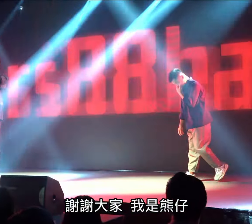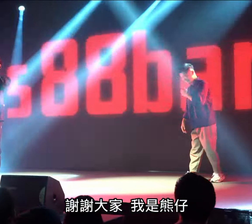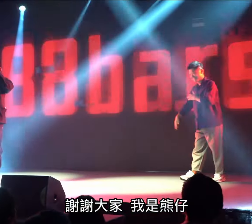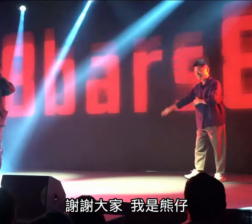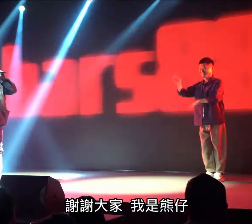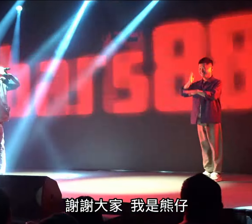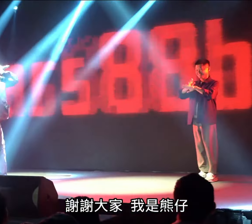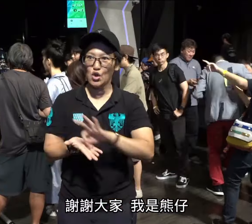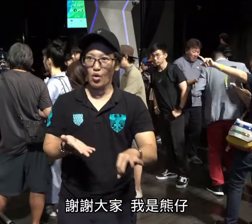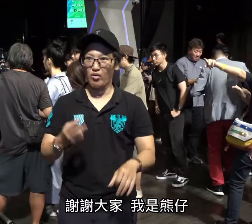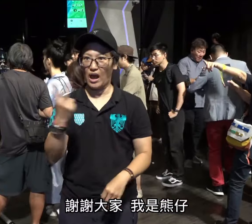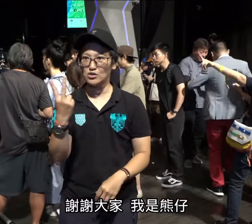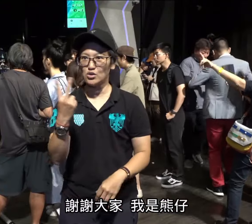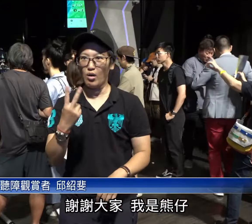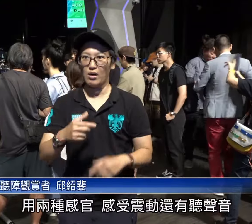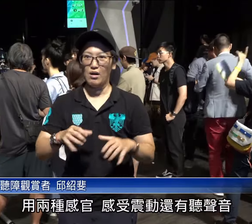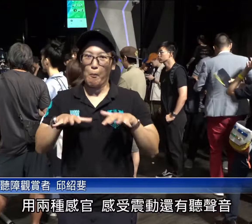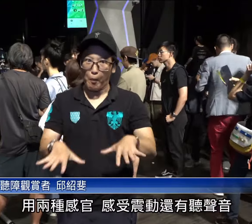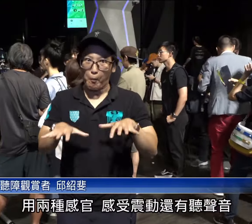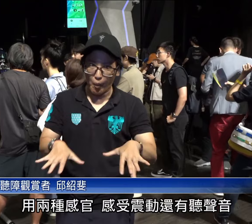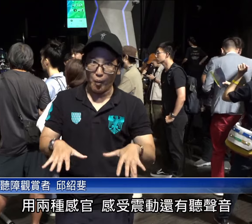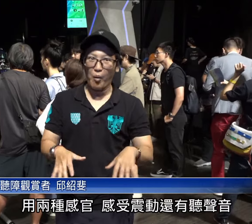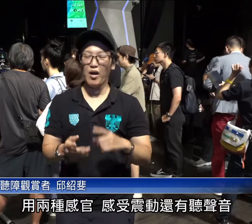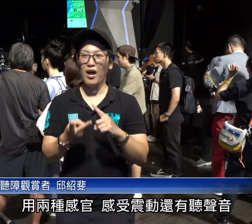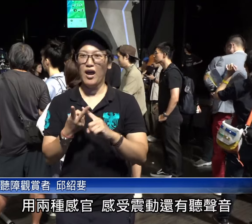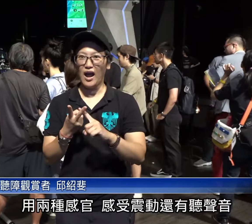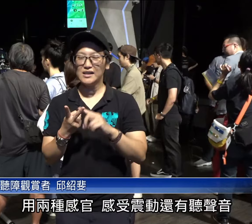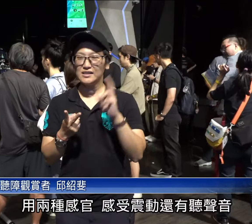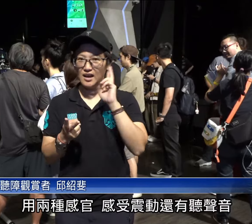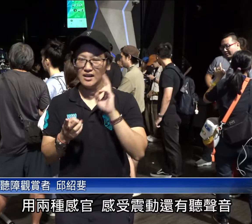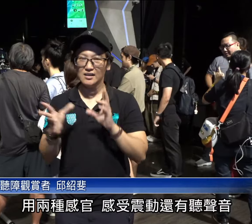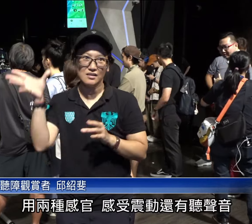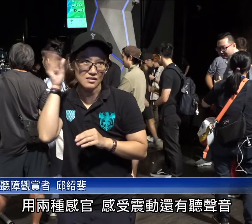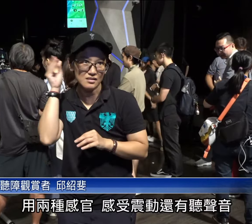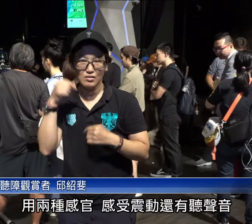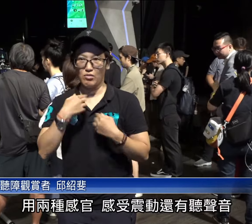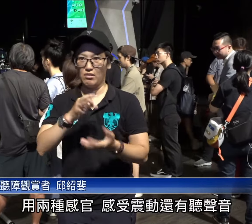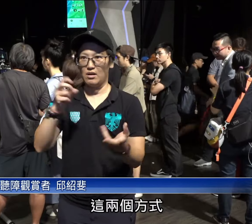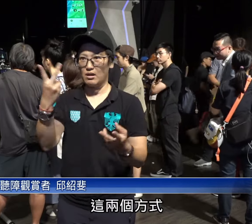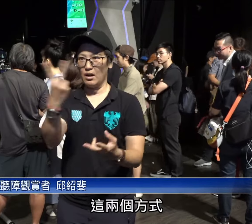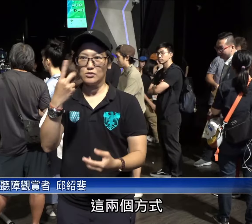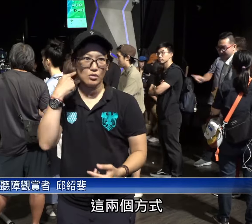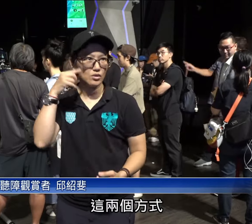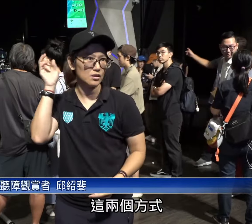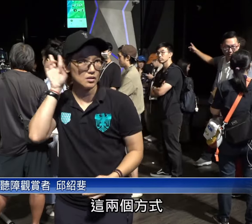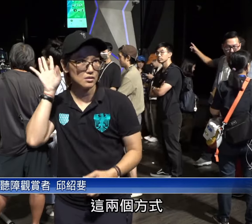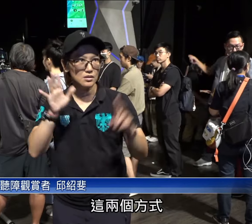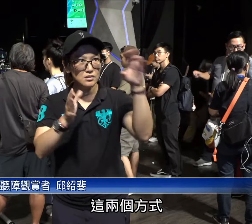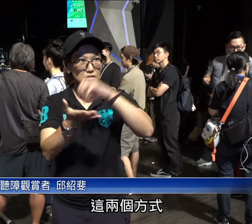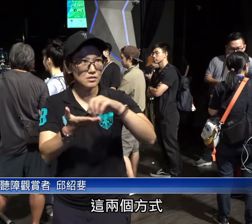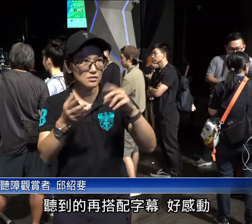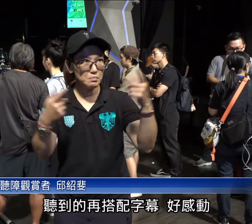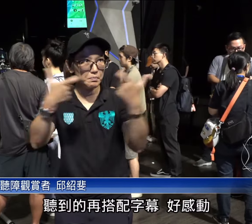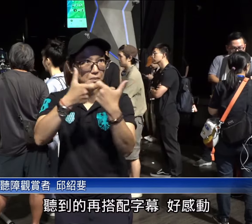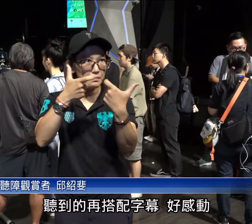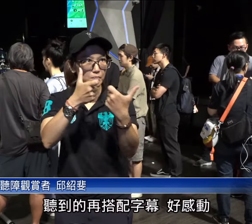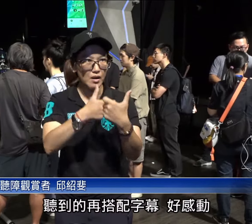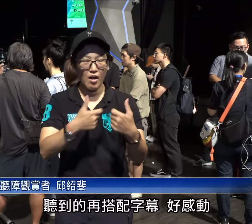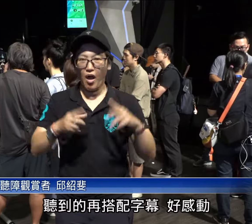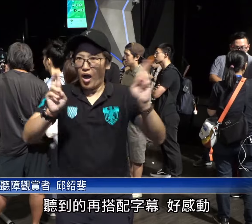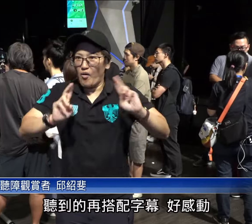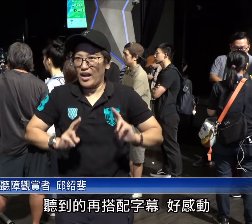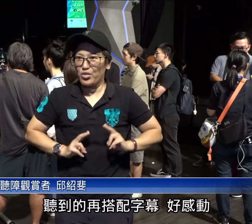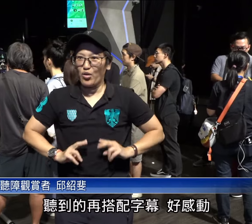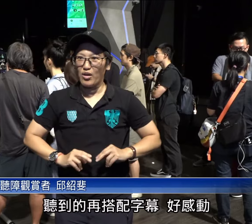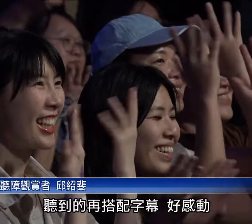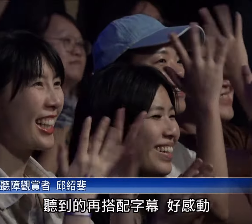谢谢大家，我是熊仔。 用2种感官感受震动，还有听声音，这2个方式听到的再搭配字